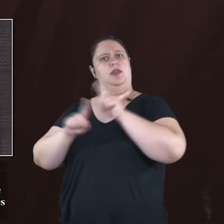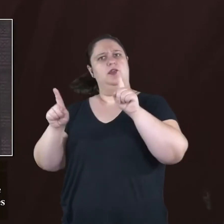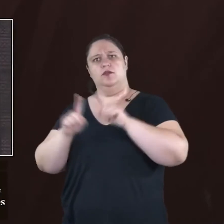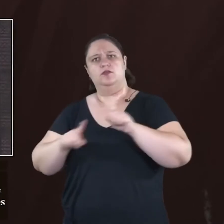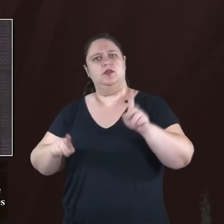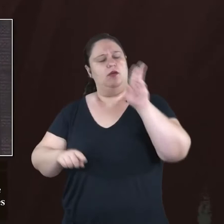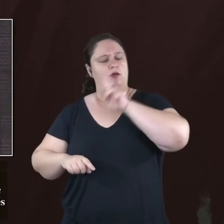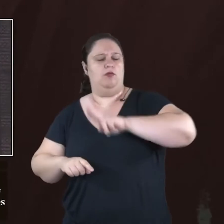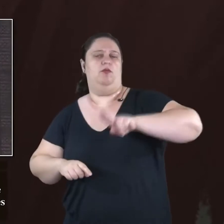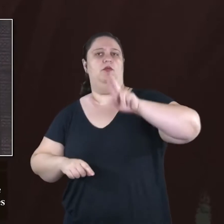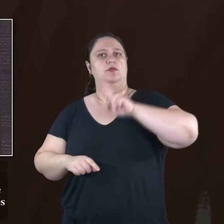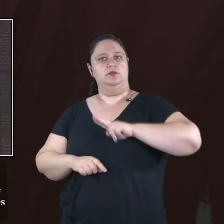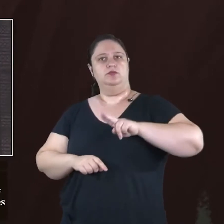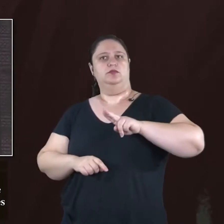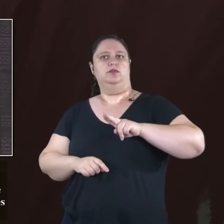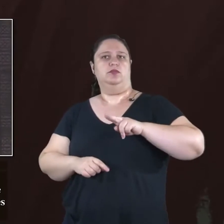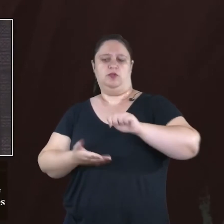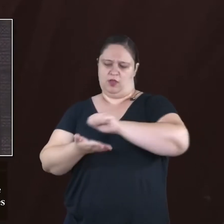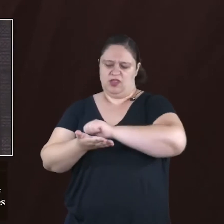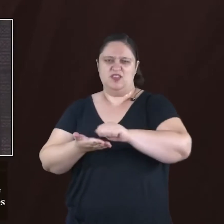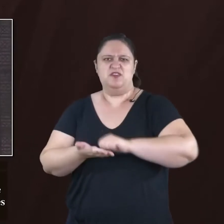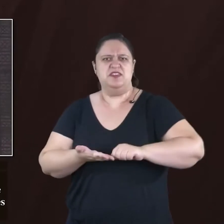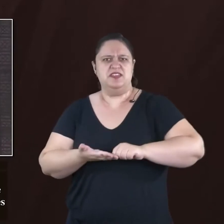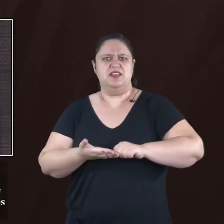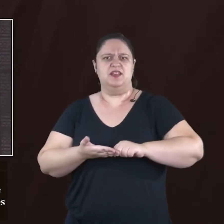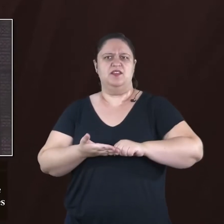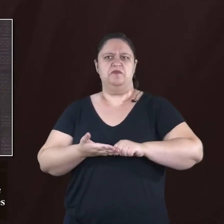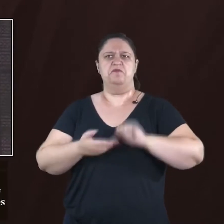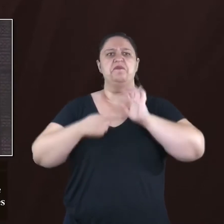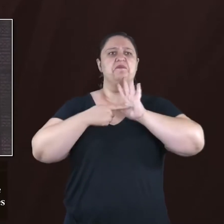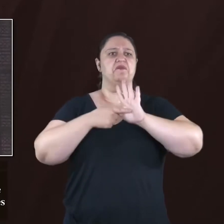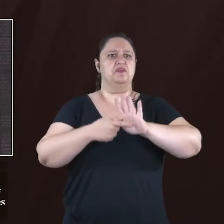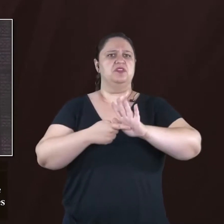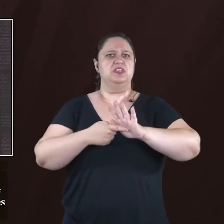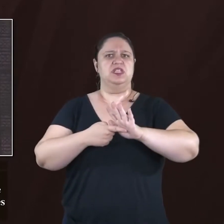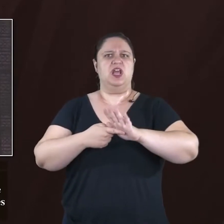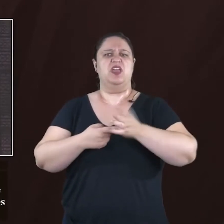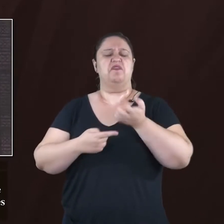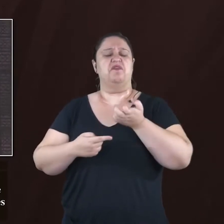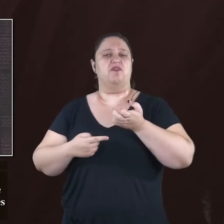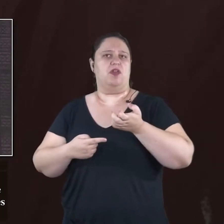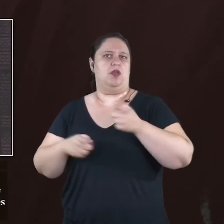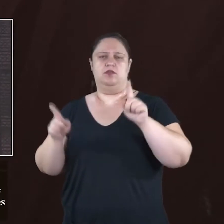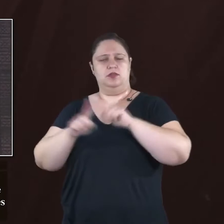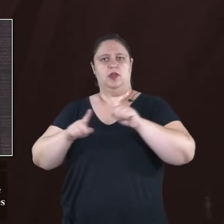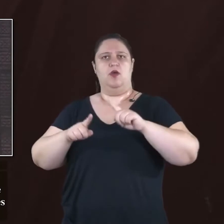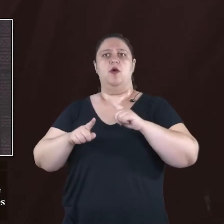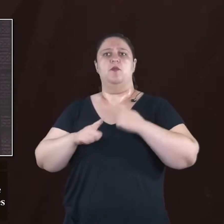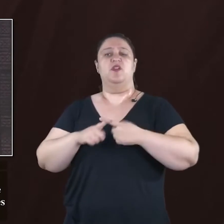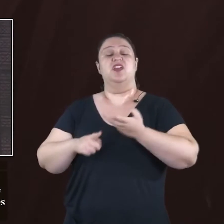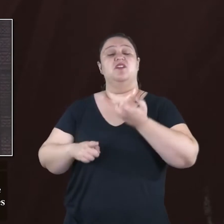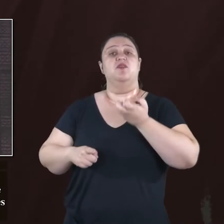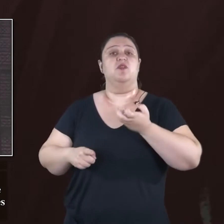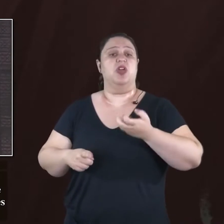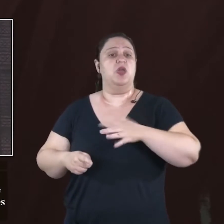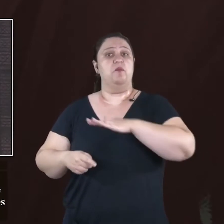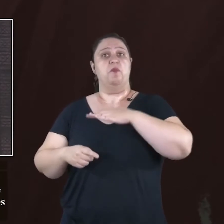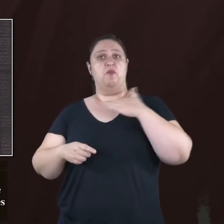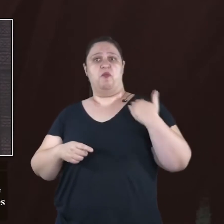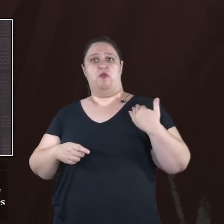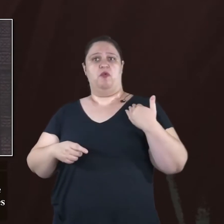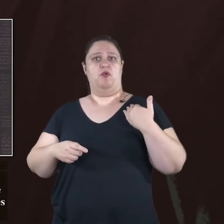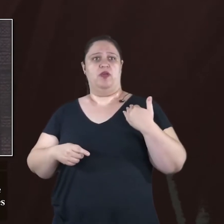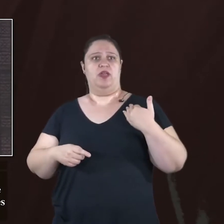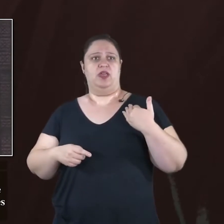destas coisas, e não escrevo isto para que assim se faça comigo, porque melhor me fora morrer, antes que alguém